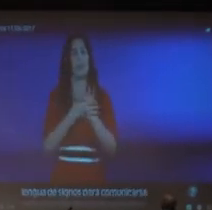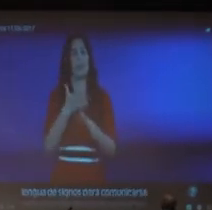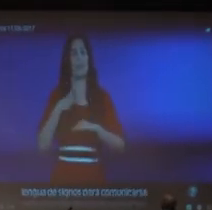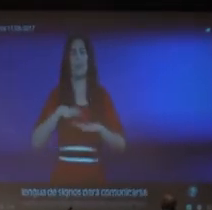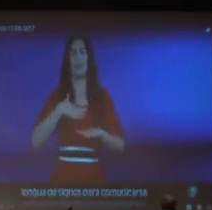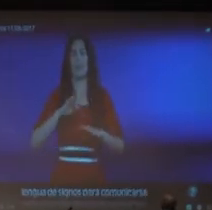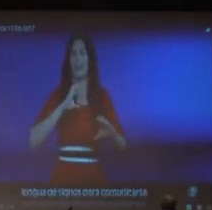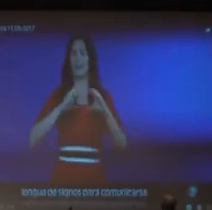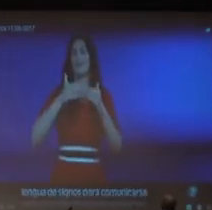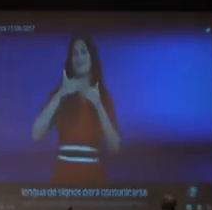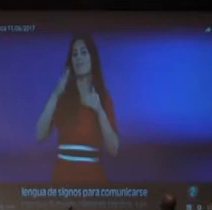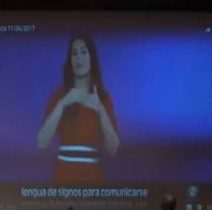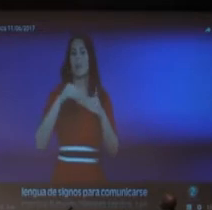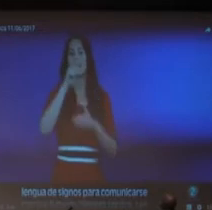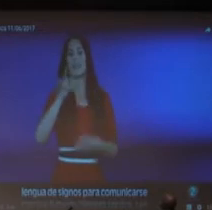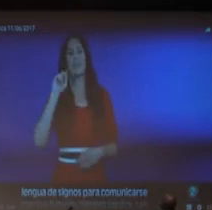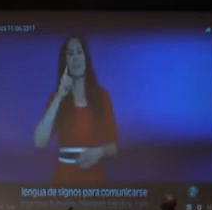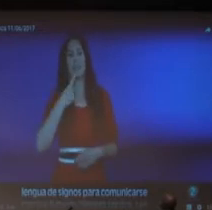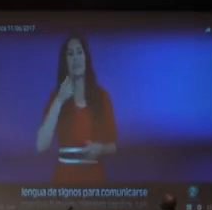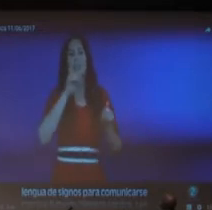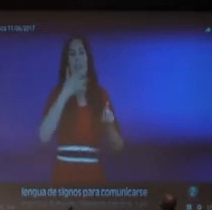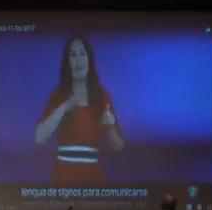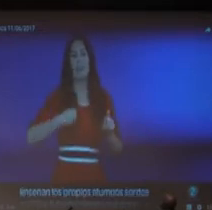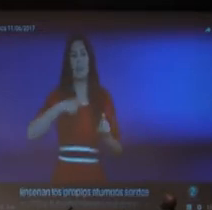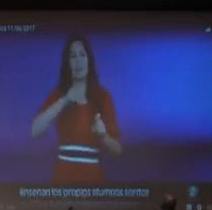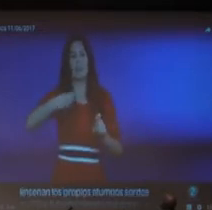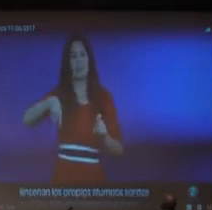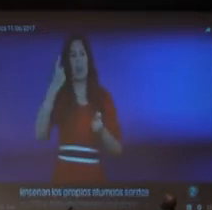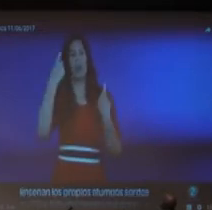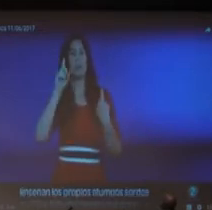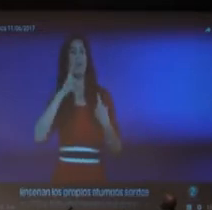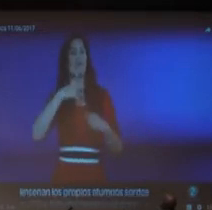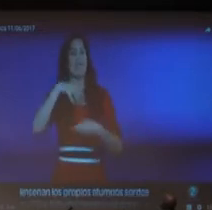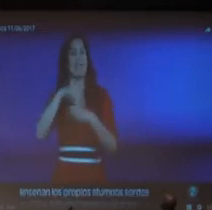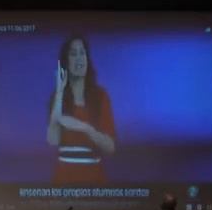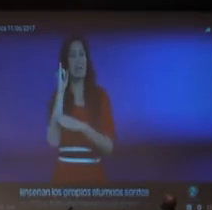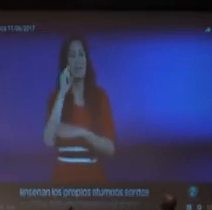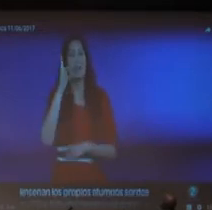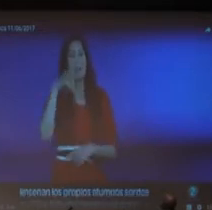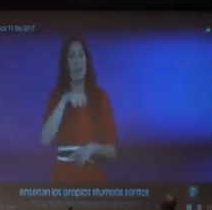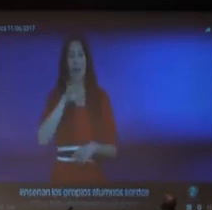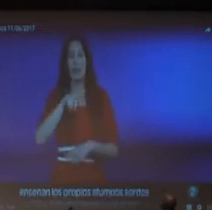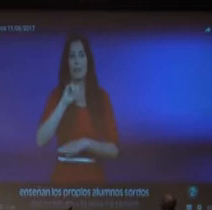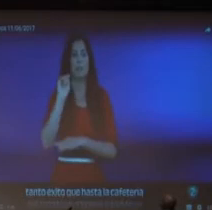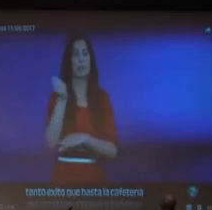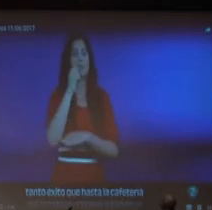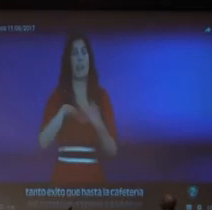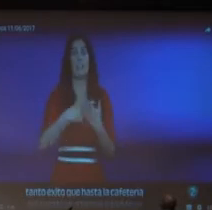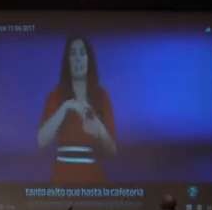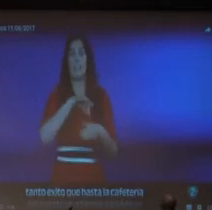signos para comunicarse con sus futuros clientes sordos. Les enseñan los propios alumnos sordos del instituto, y la idea ha tenido tanto éxito